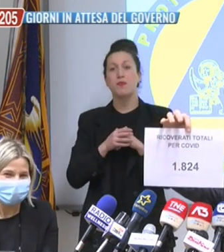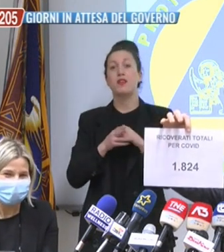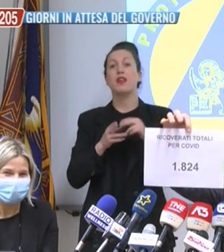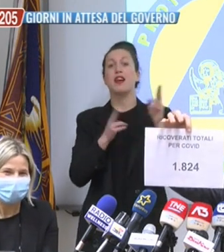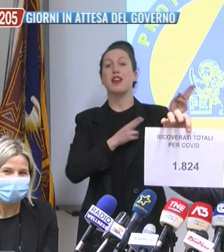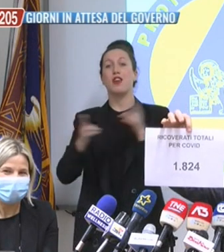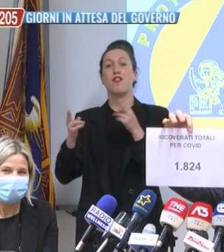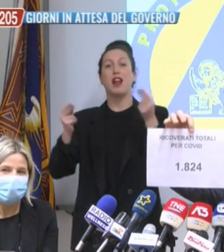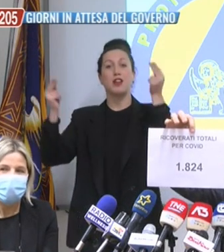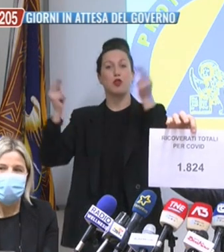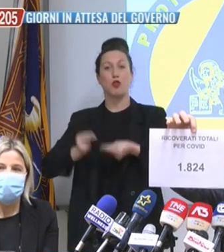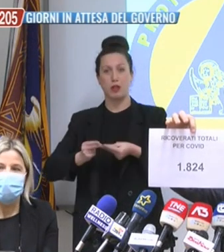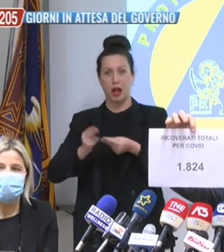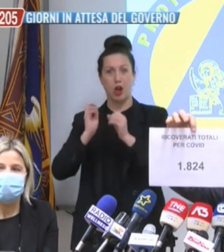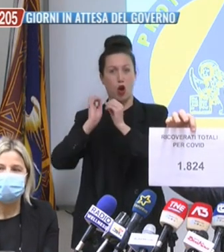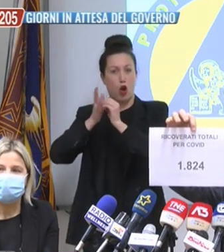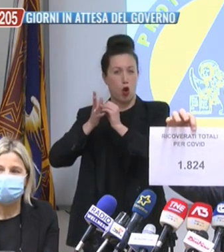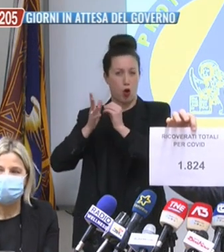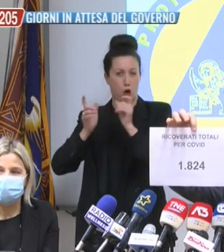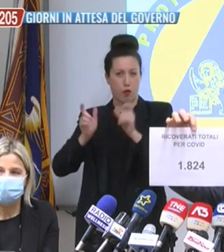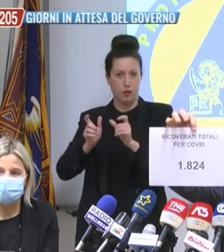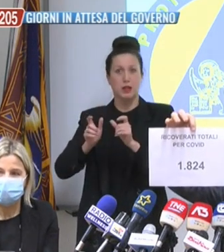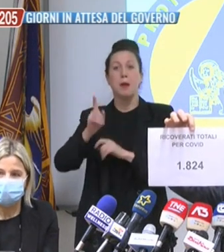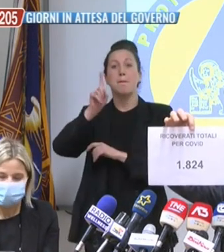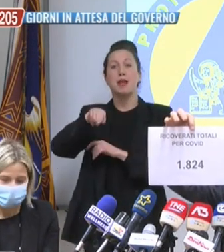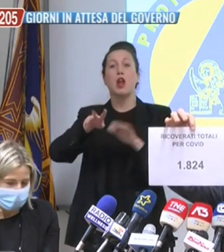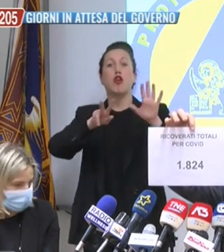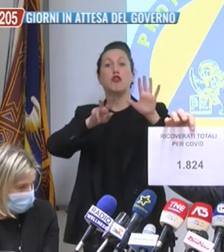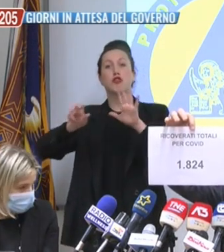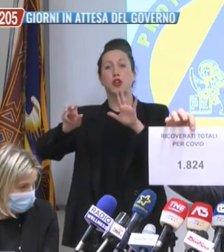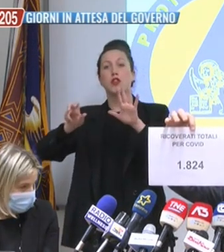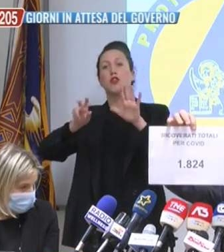Ricoverati totali per Covid sono 1.824,